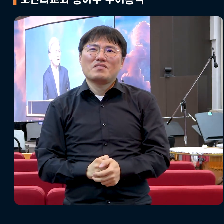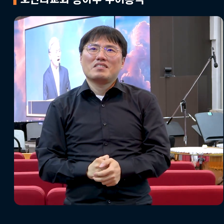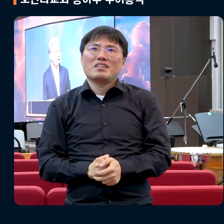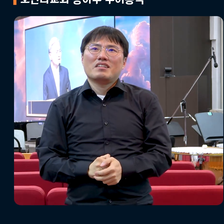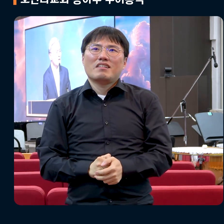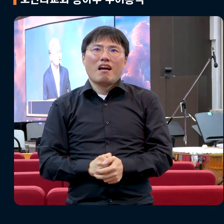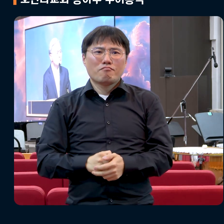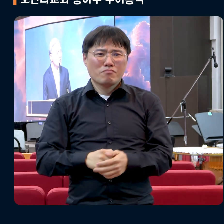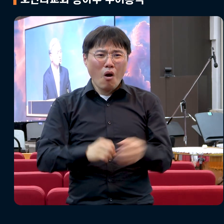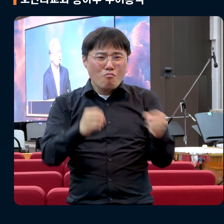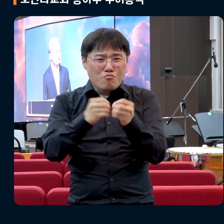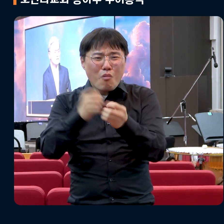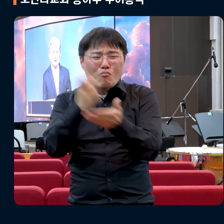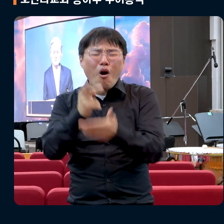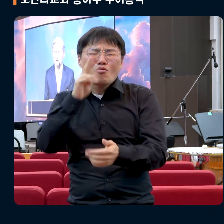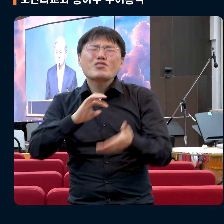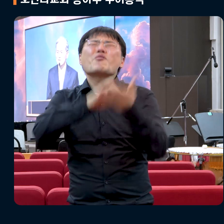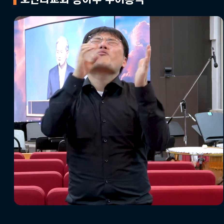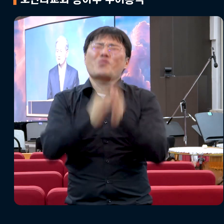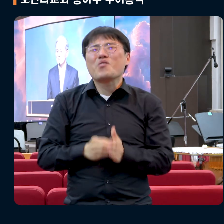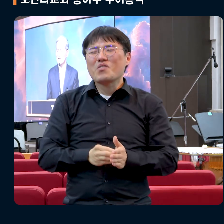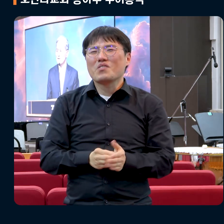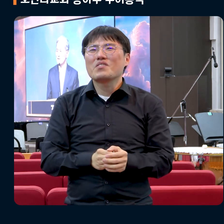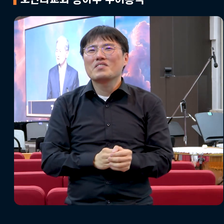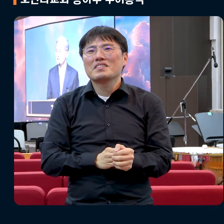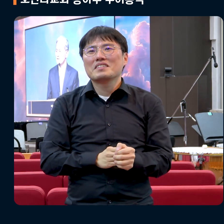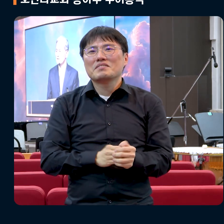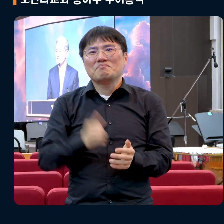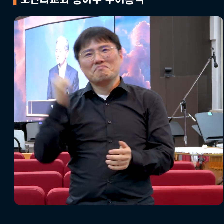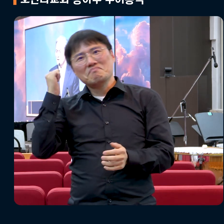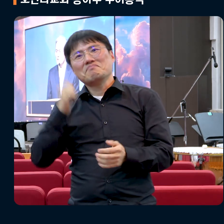착하게 살자. 한글 맞춤법도 틀리지만